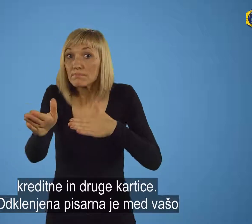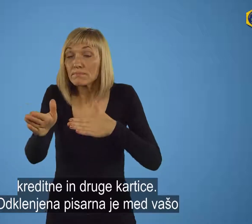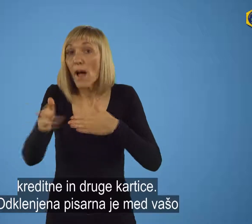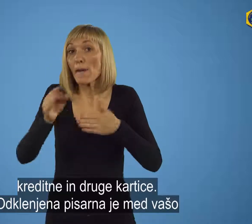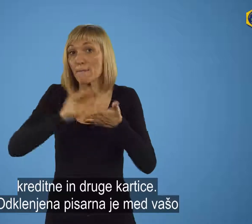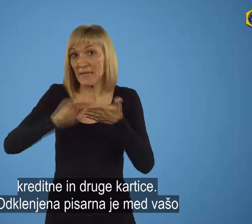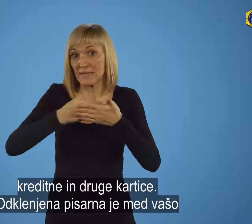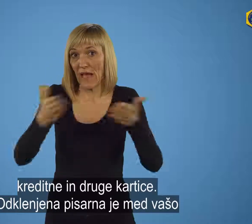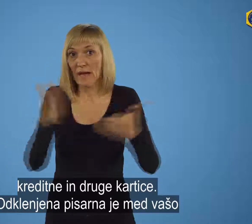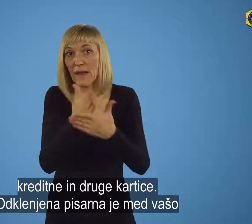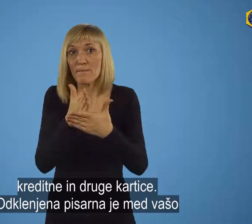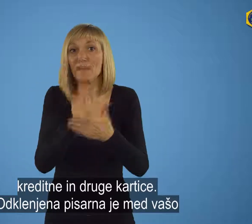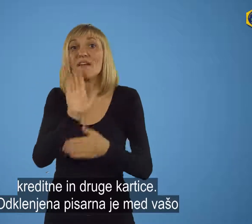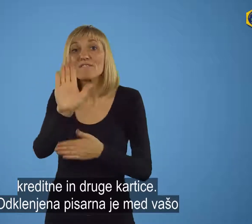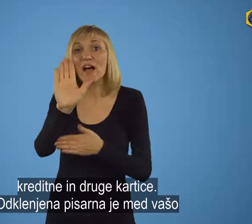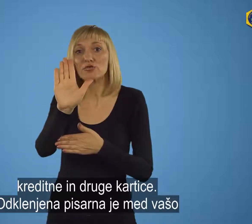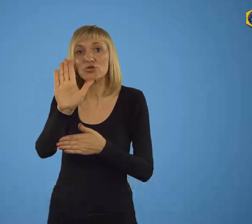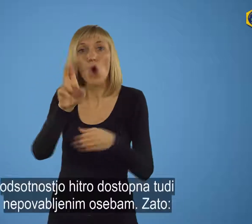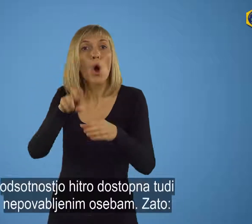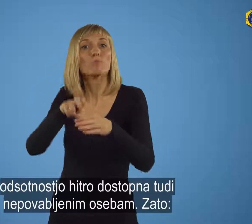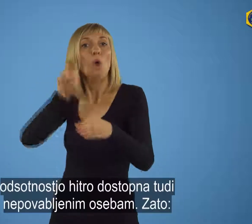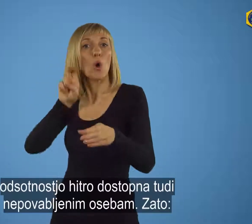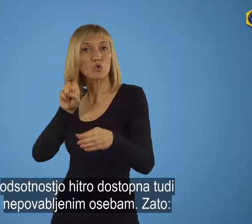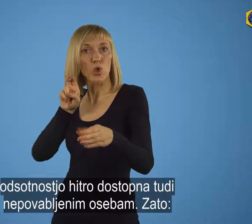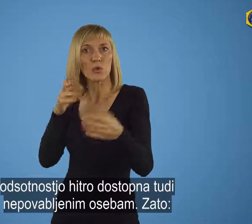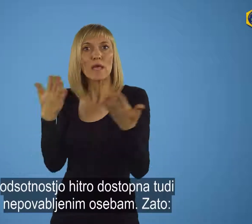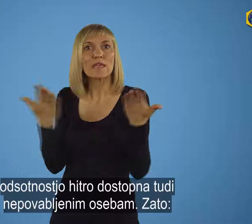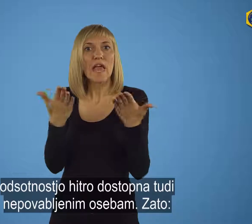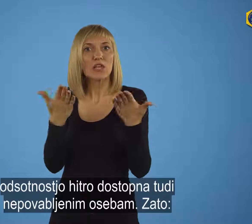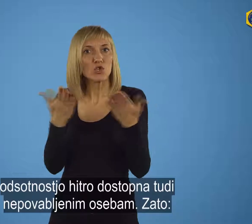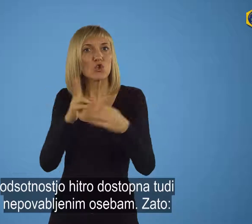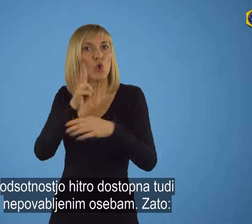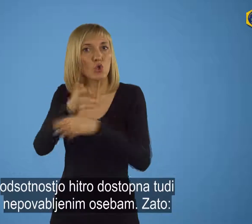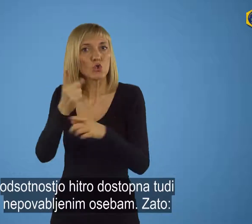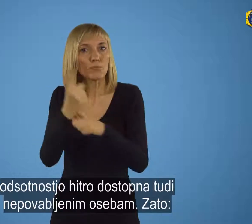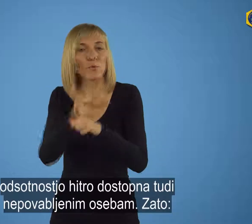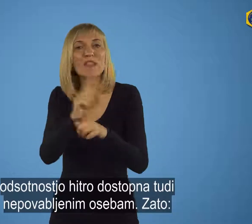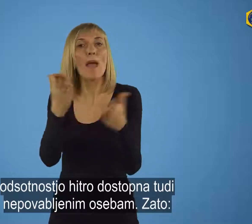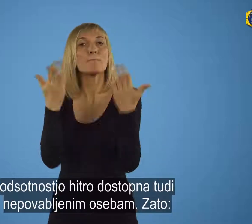Odklenjena pisarna je med vašo odsotnostjo hitro dostopna tudi nepovabljenim osebam.